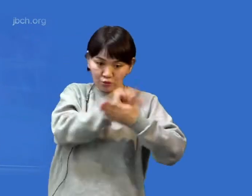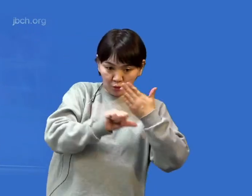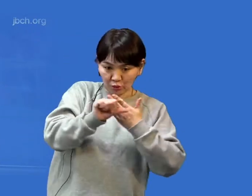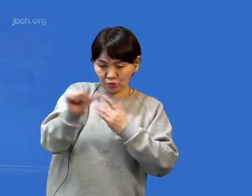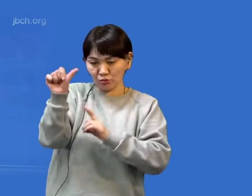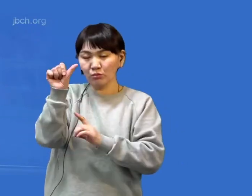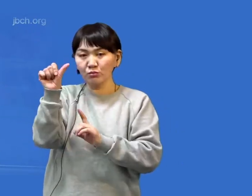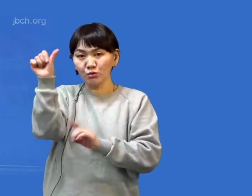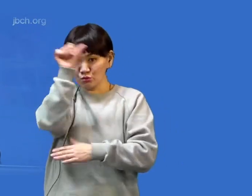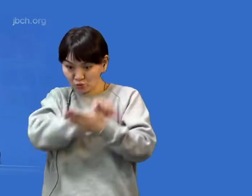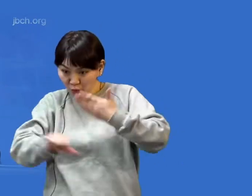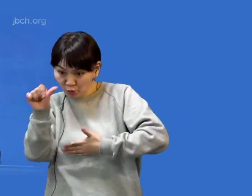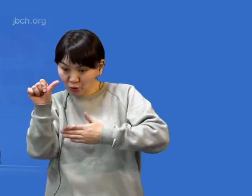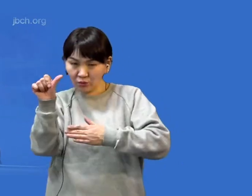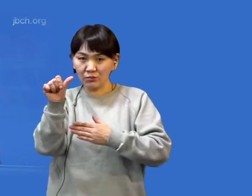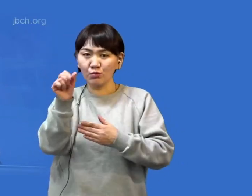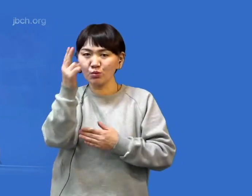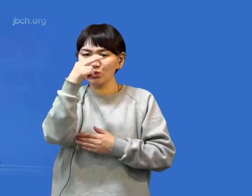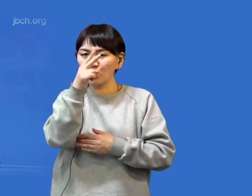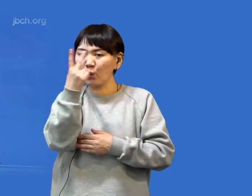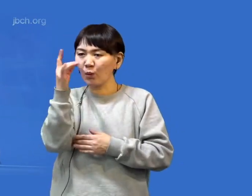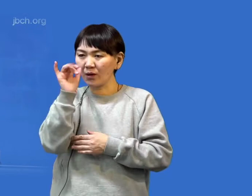Баг багаар